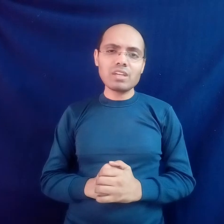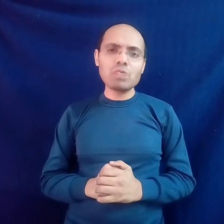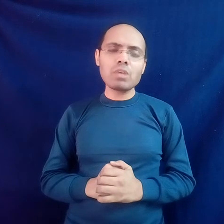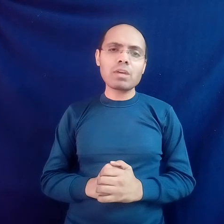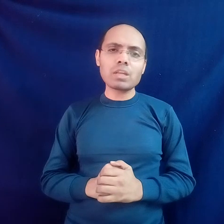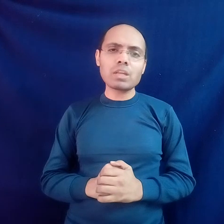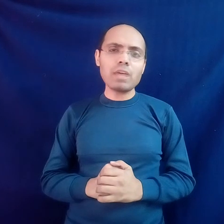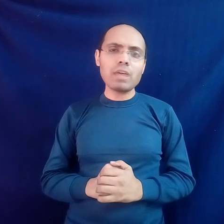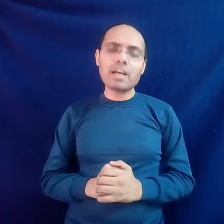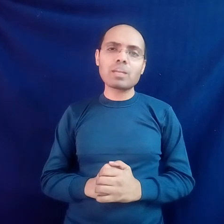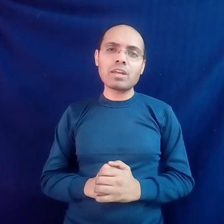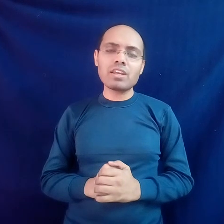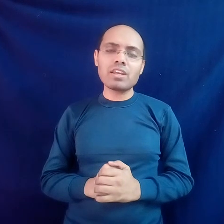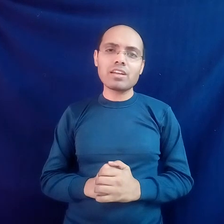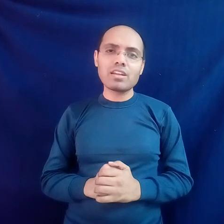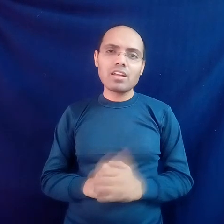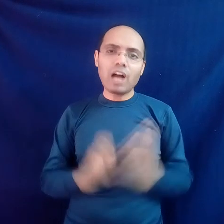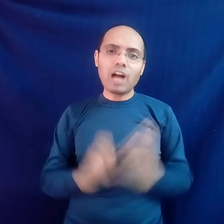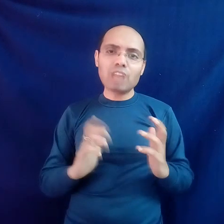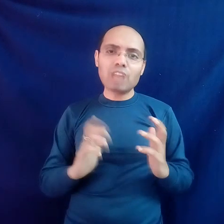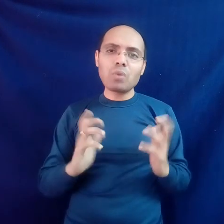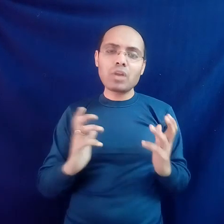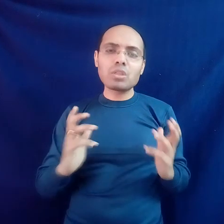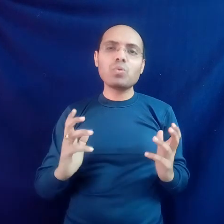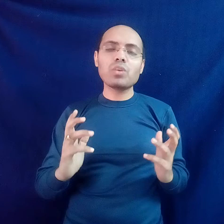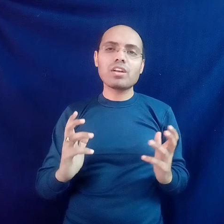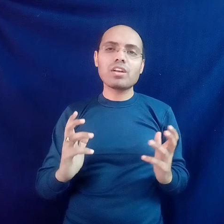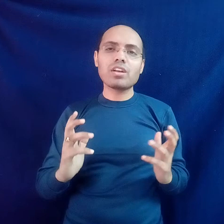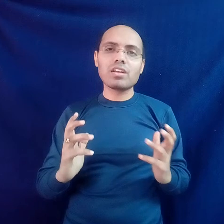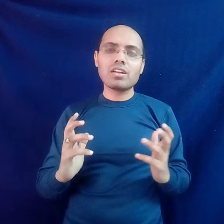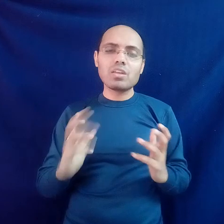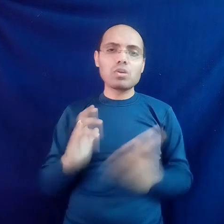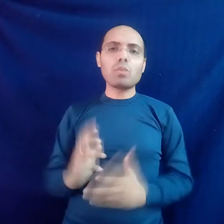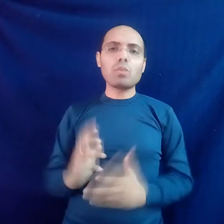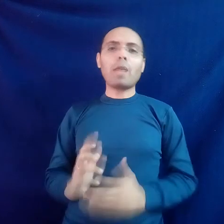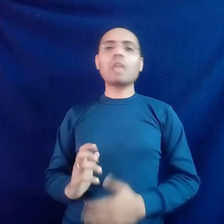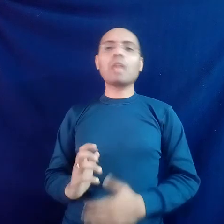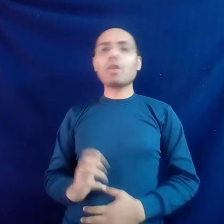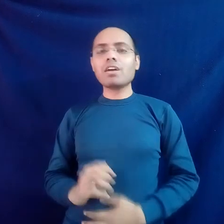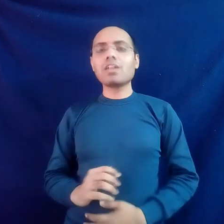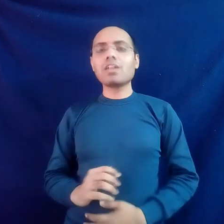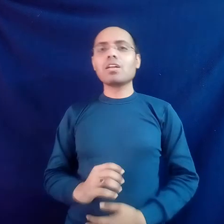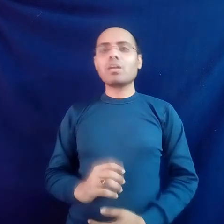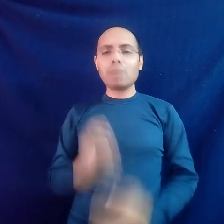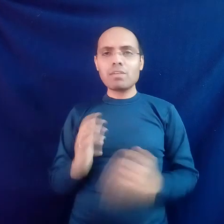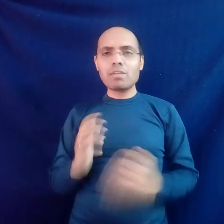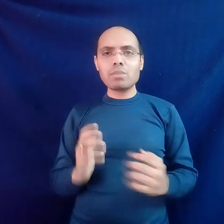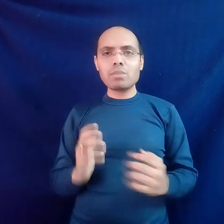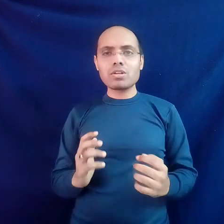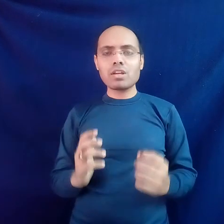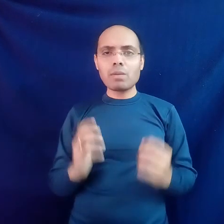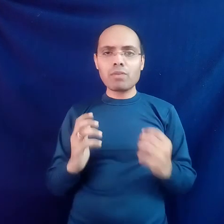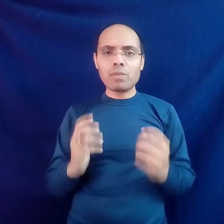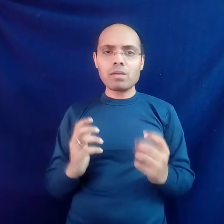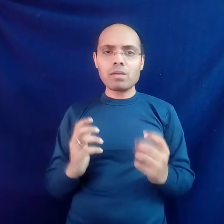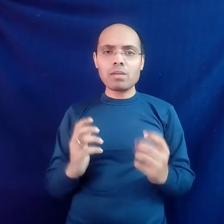क्योंकि भटकती हुई एक आत्मा ही नहीं है, आत्माओं का एक समूह है। क्योंकि जो प्लान द्वारा मेरे पीछे या मेरे फैमिली के